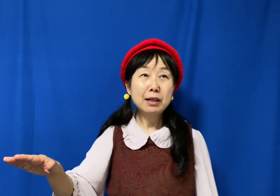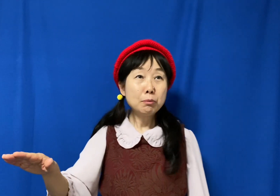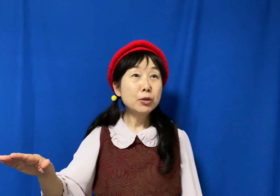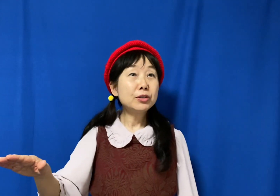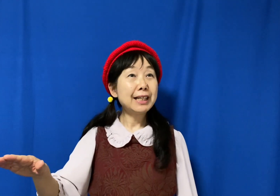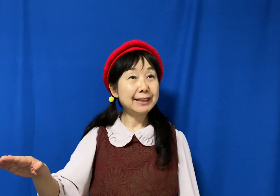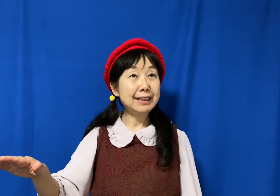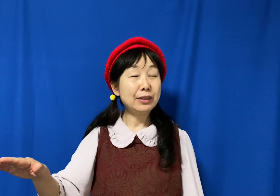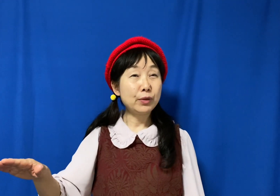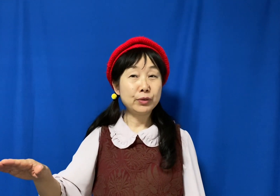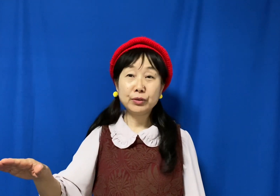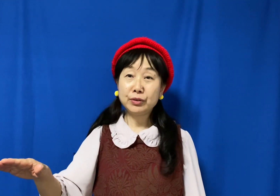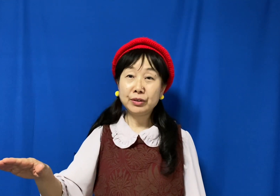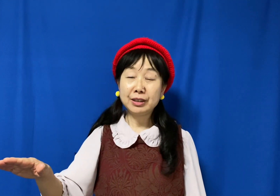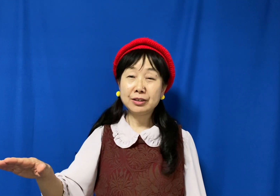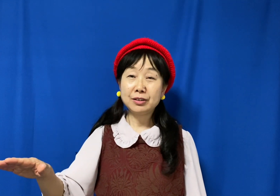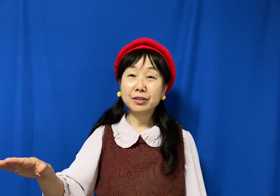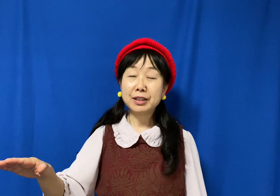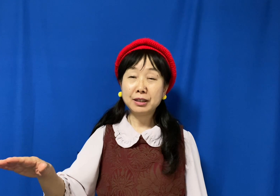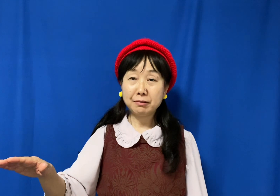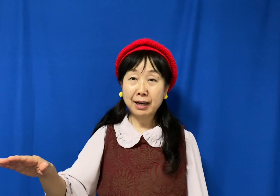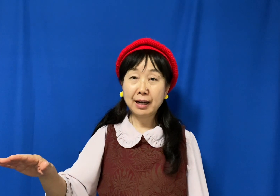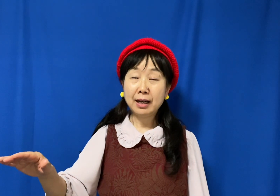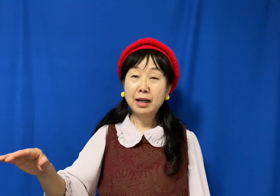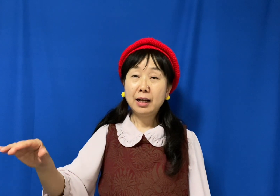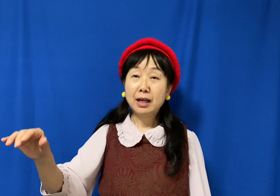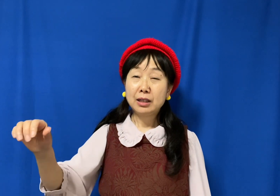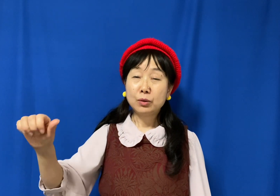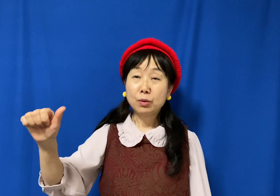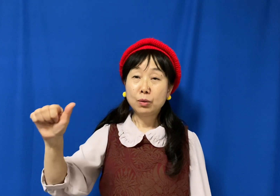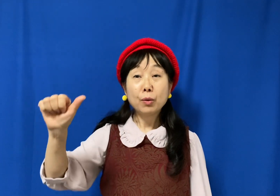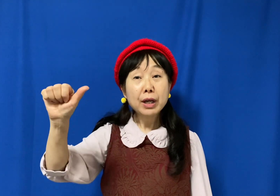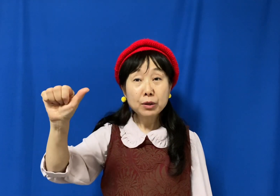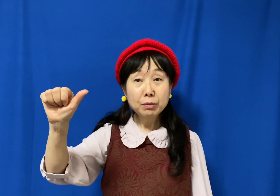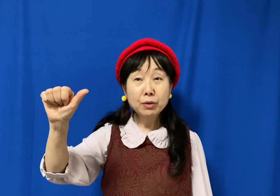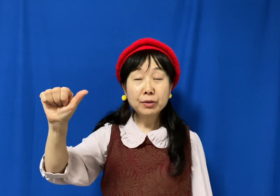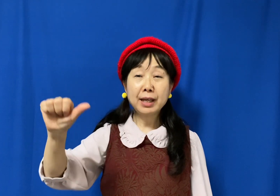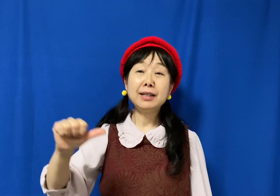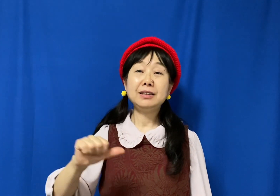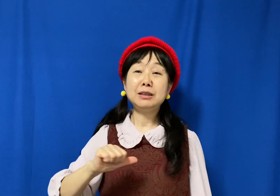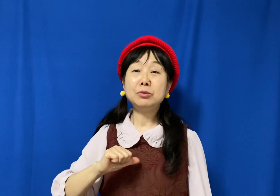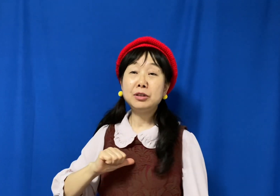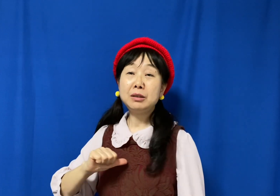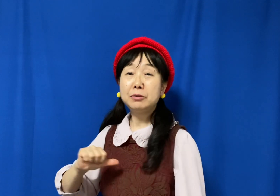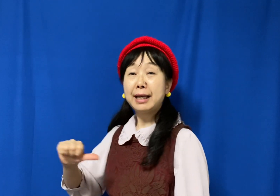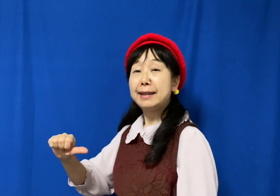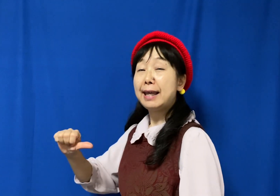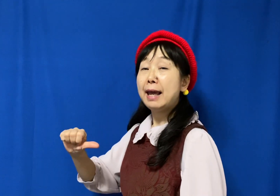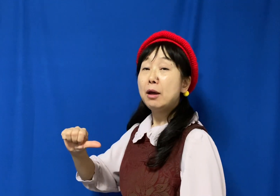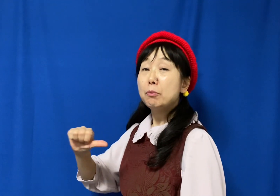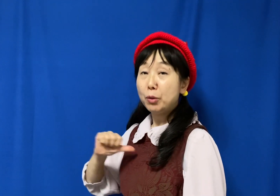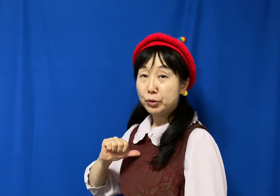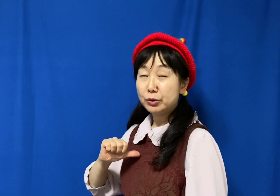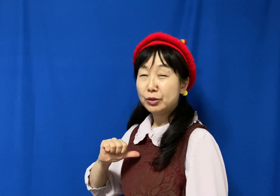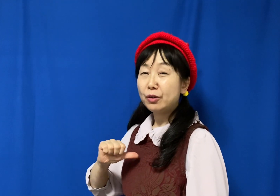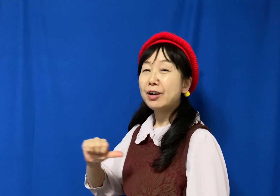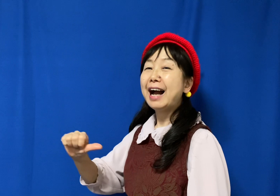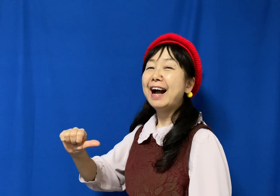僕たちというふうにするときには、親指をね、自分に向けて僕とか